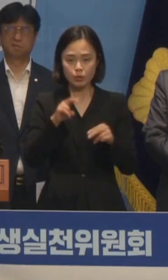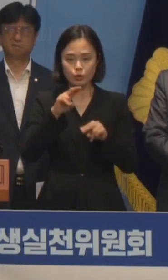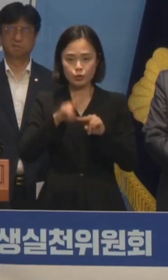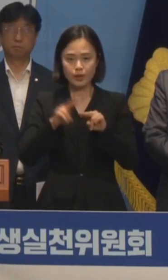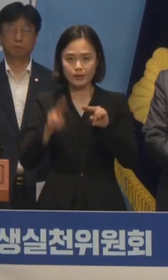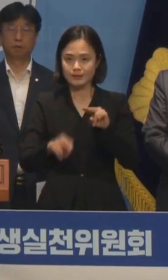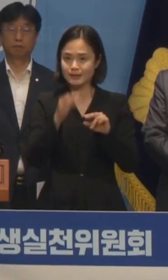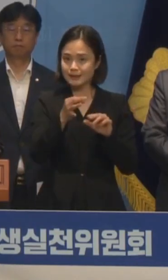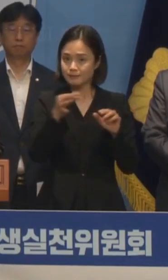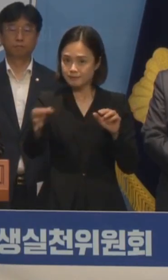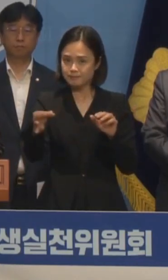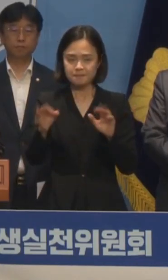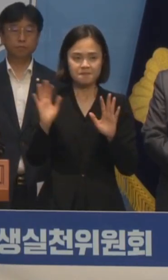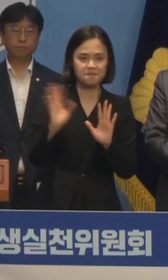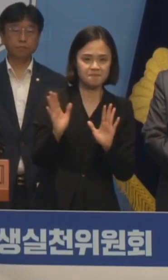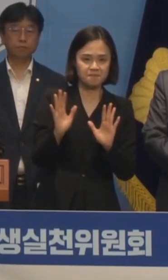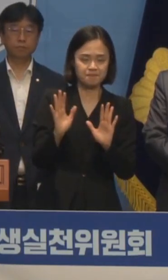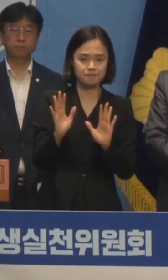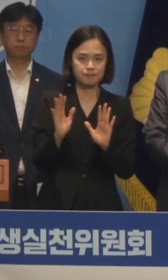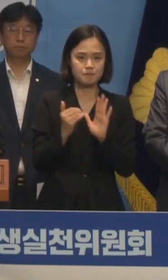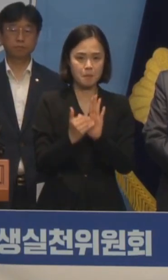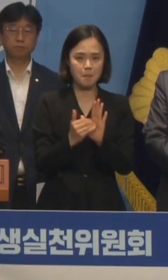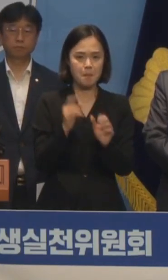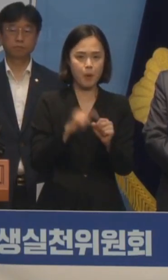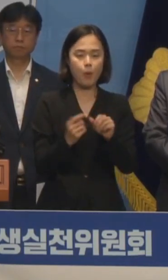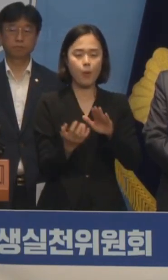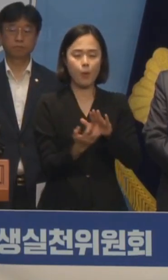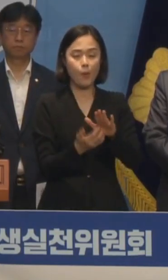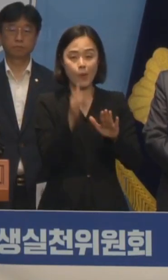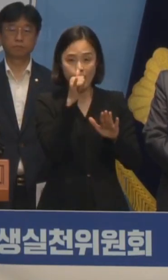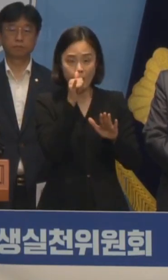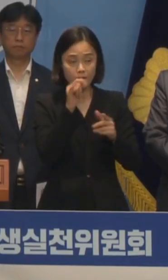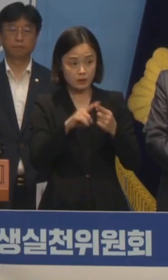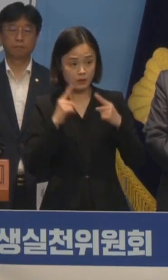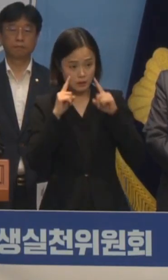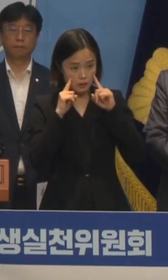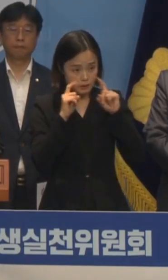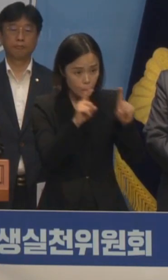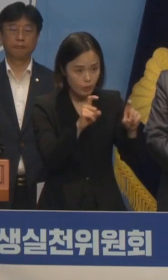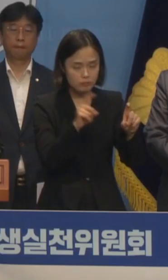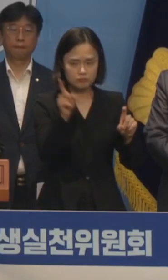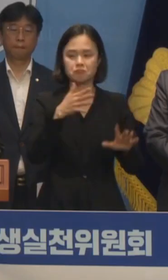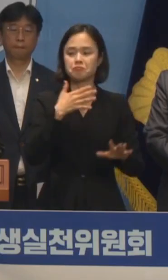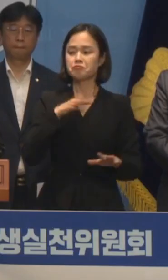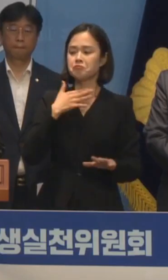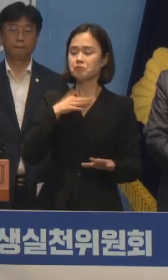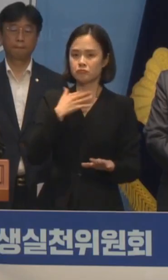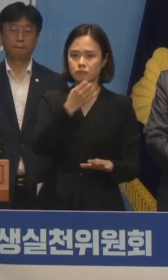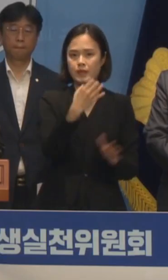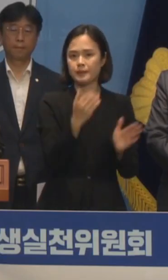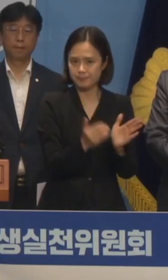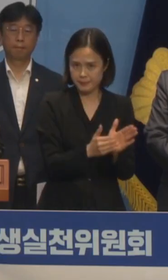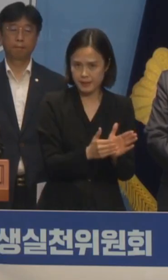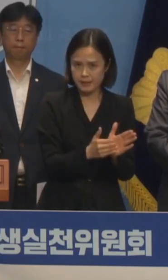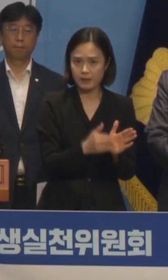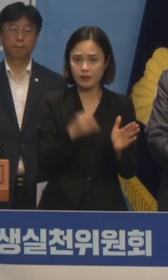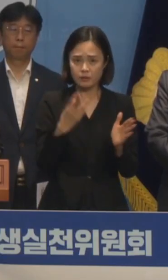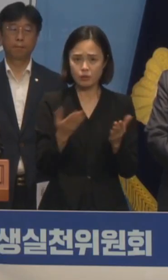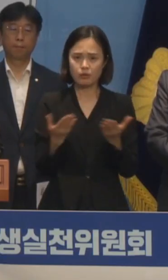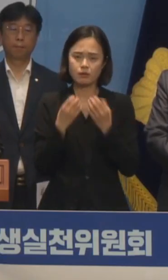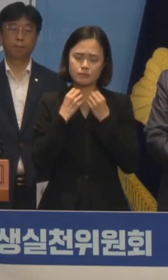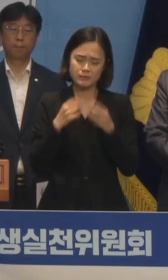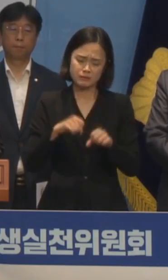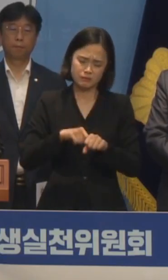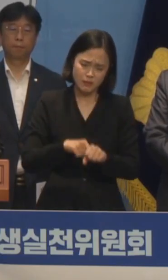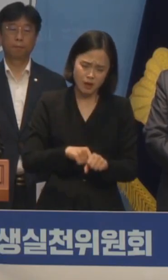지적도 있었습니다만 끝까지 의혹을 부인했습니다. 그 외에도 많은 과로사, 블랙리스트 그리고